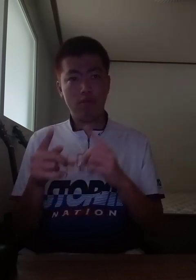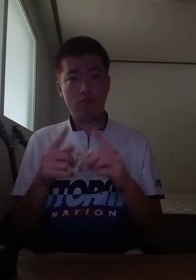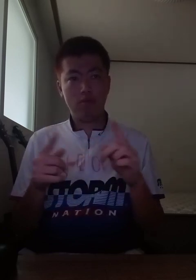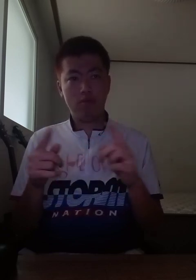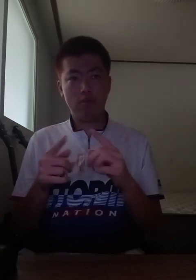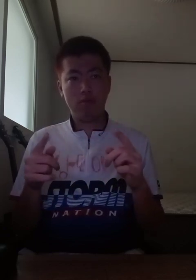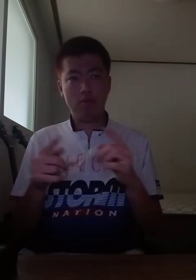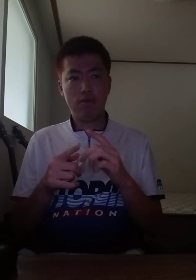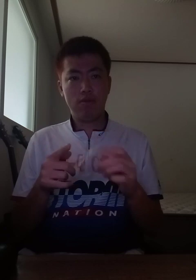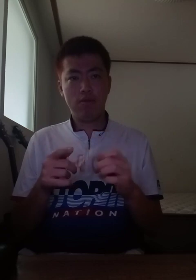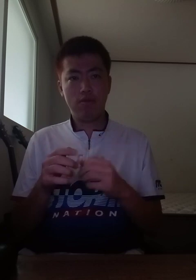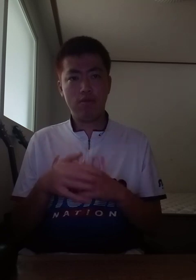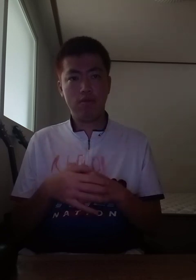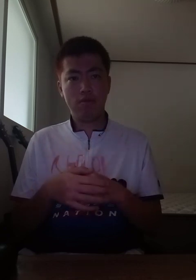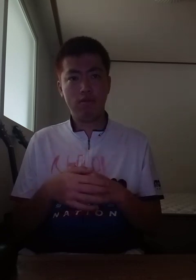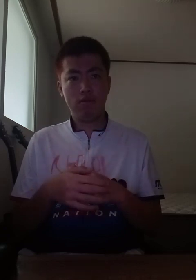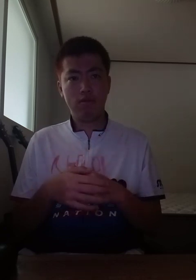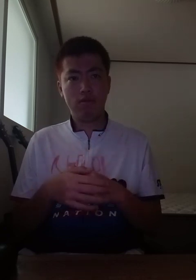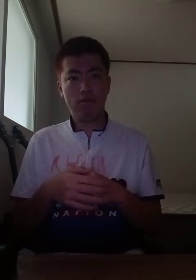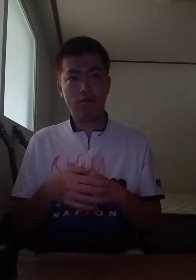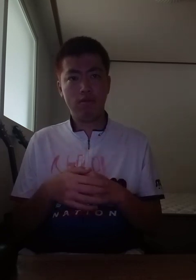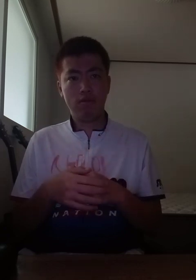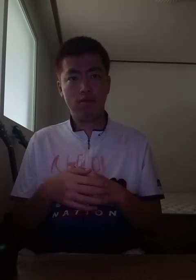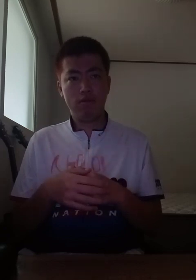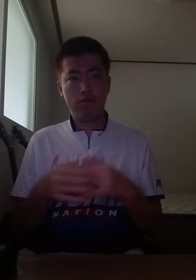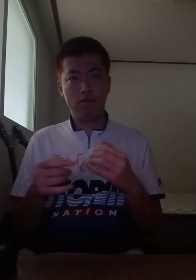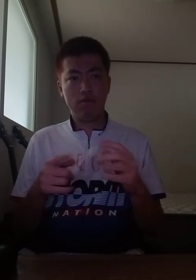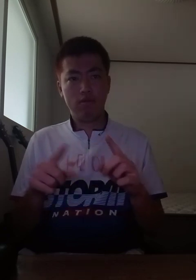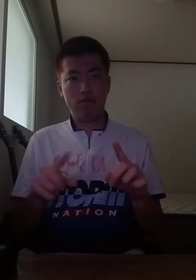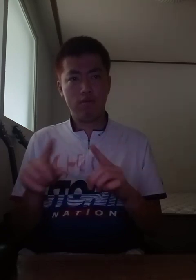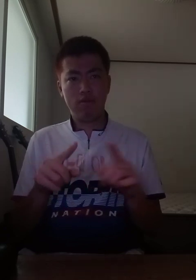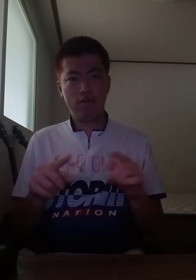수가 없는 상황이. 차가 이거 이용하는 금액도 너무